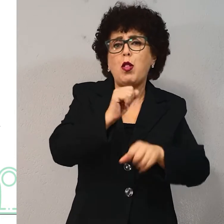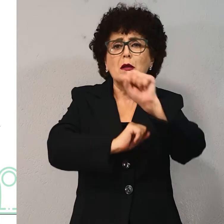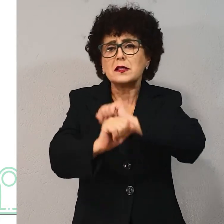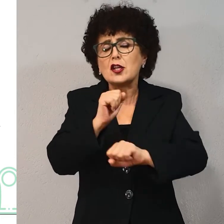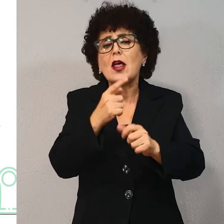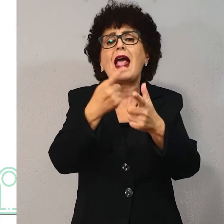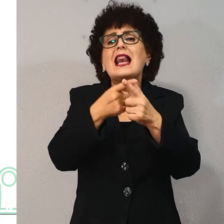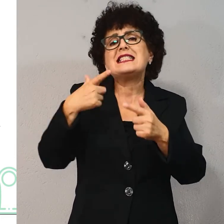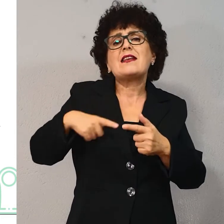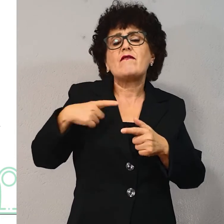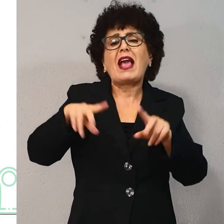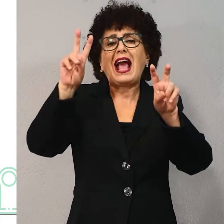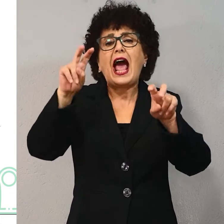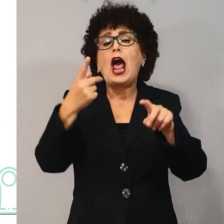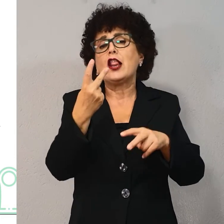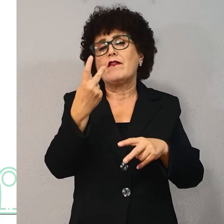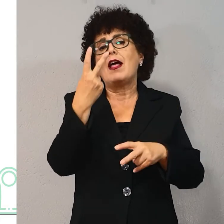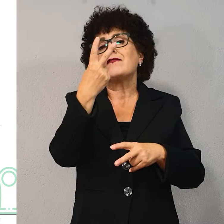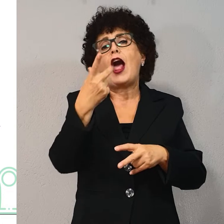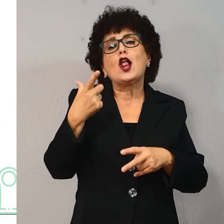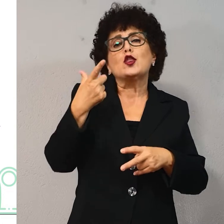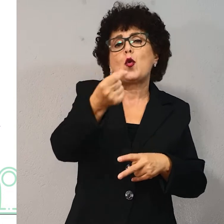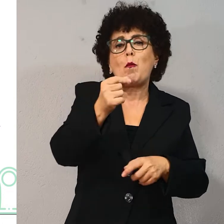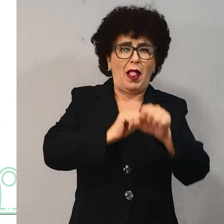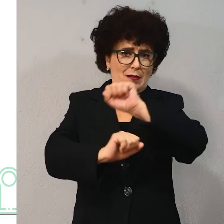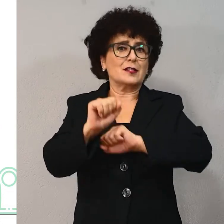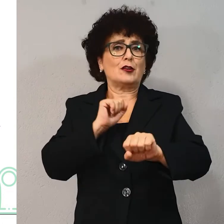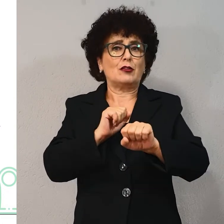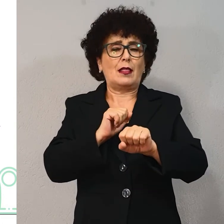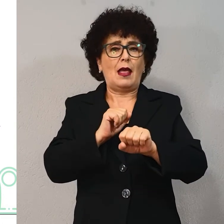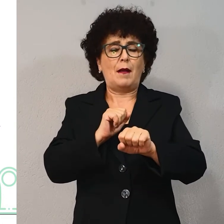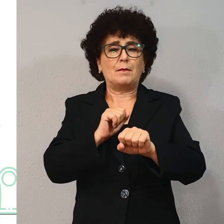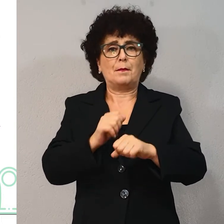или така наречена двојна заштита.